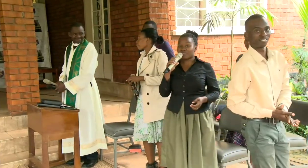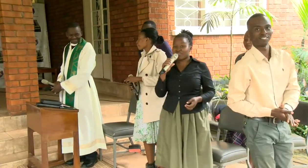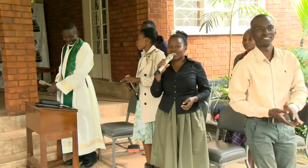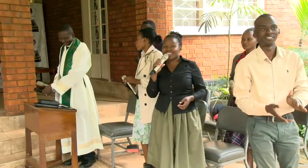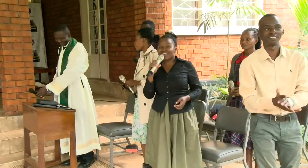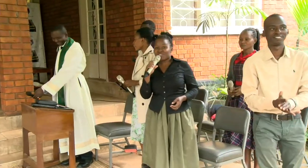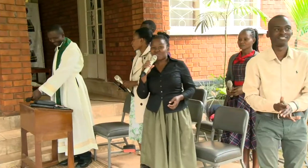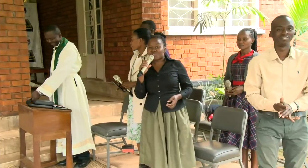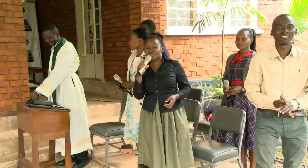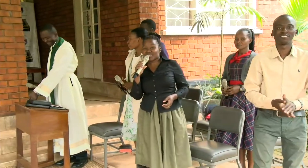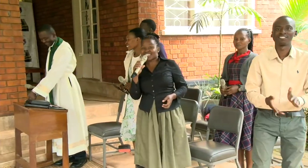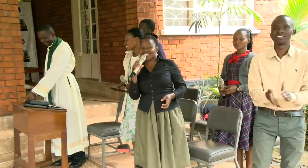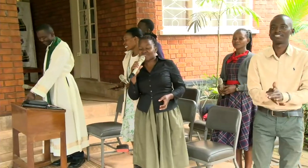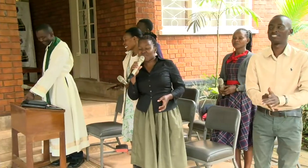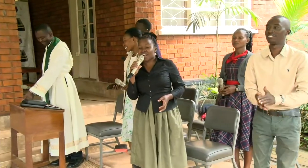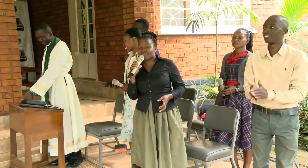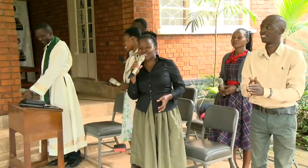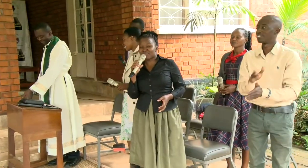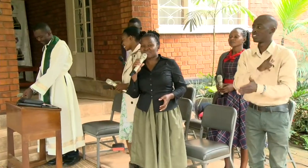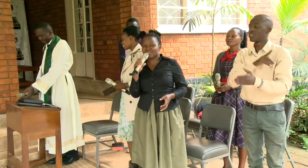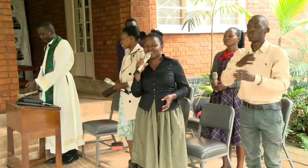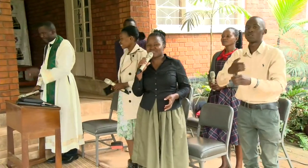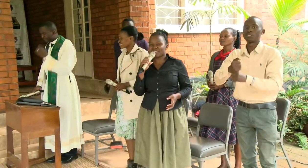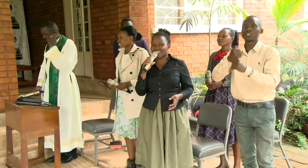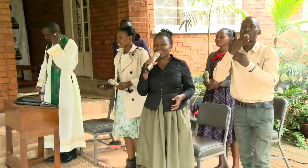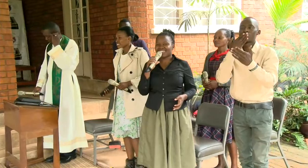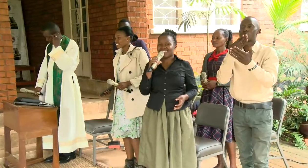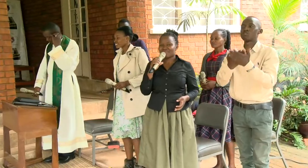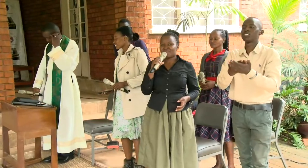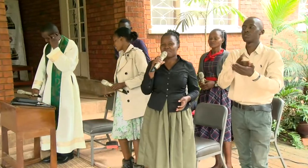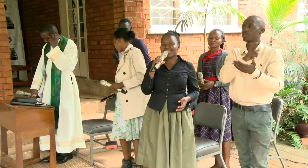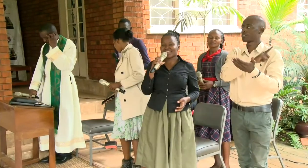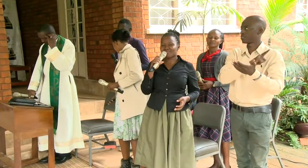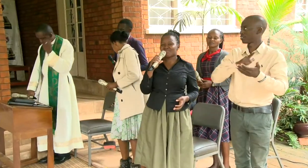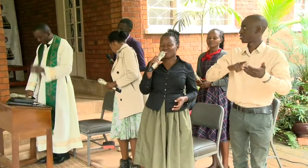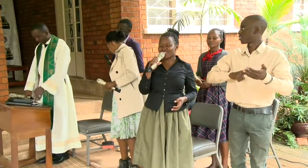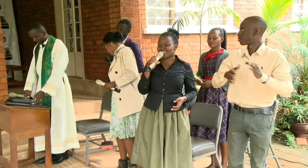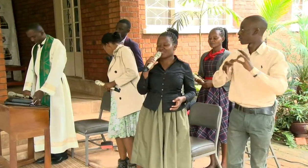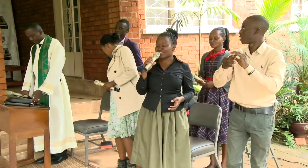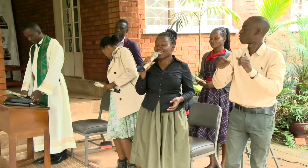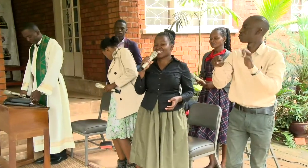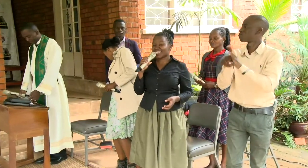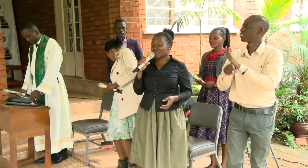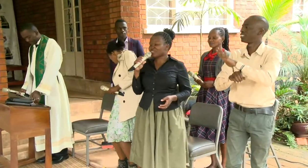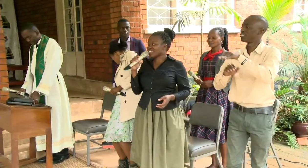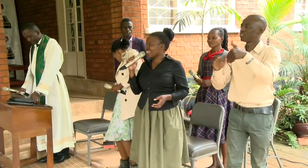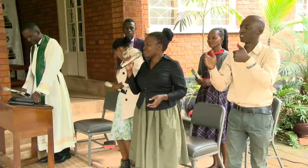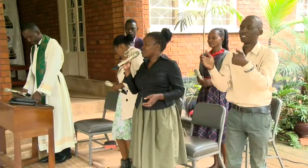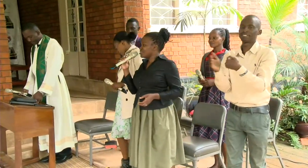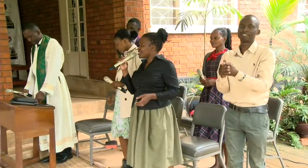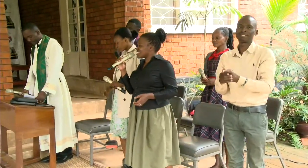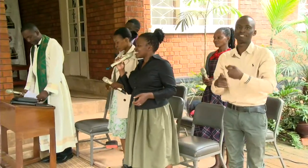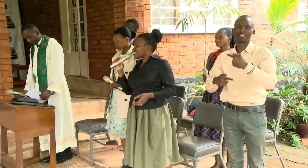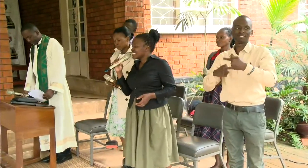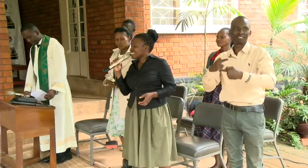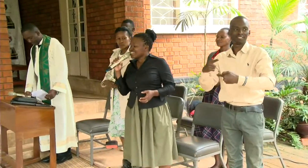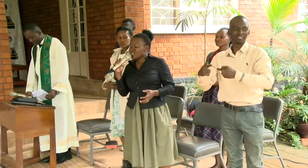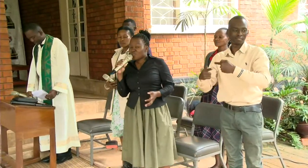bulamu bwaffe, olw'obwesigwa bwe n'obulungi bwe. Bubadde bungi gye tuli ate era bukyali